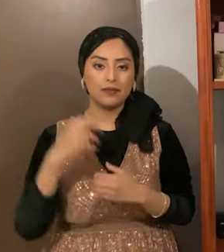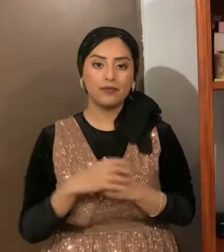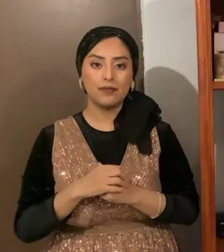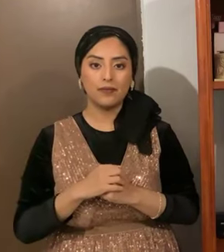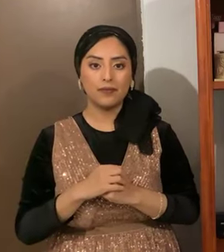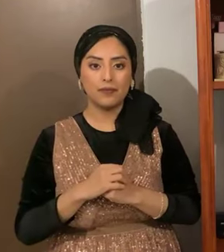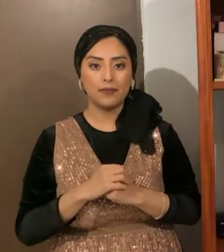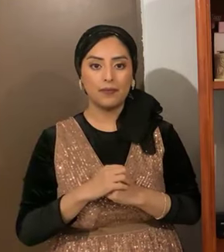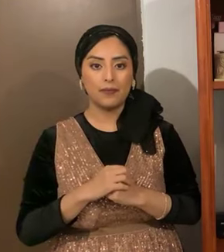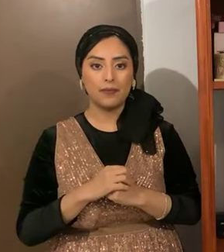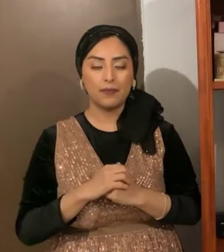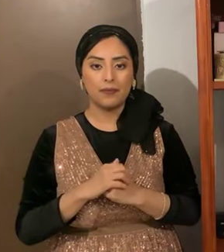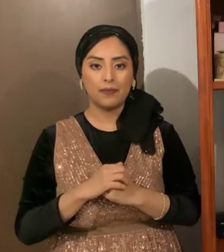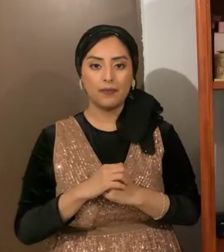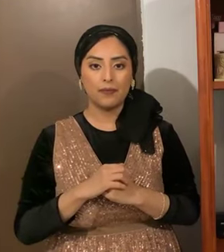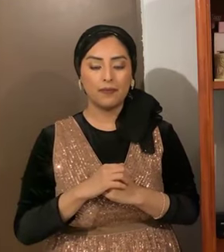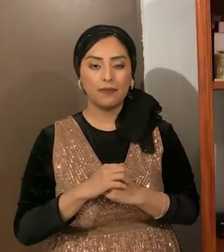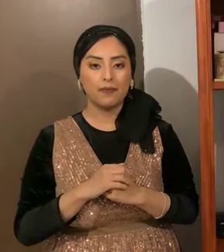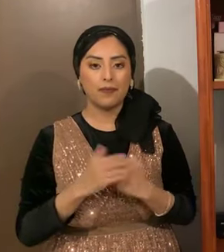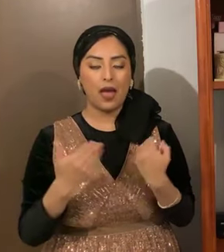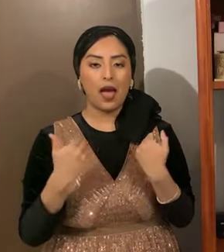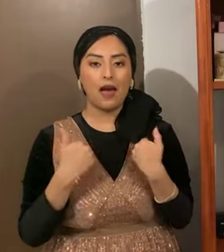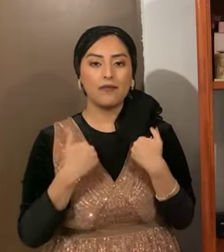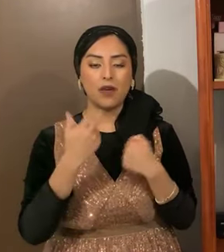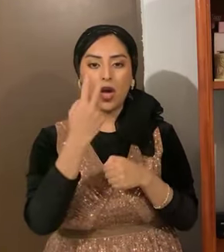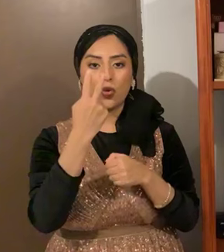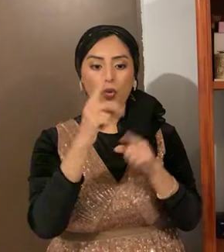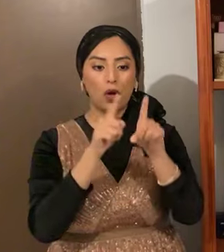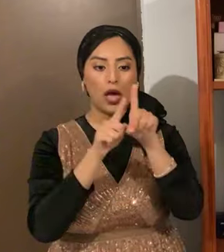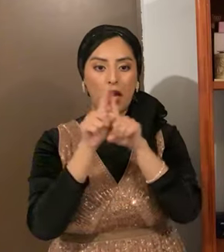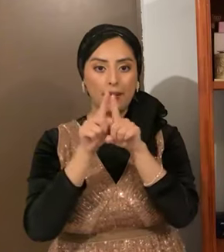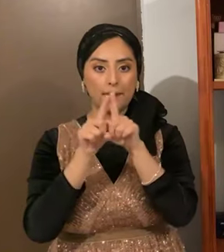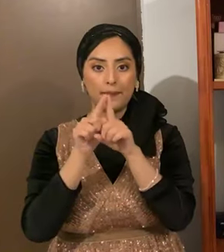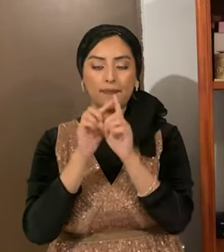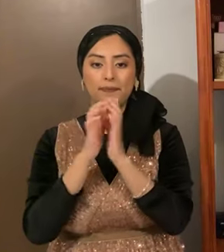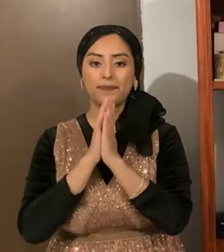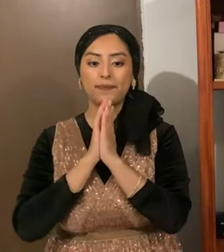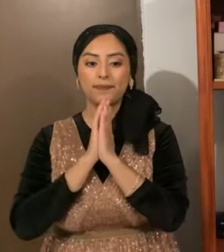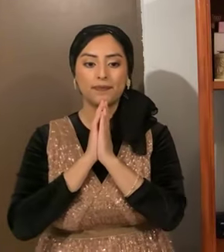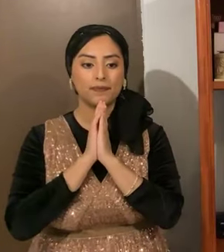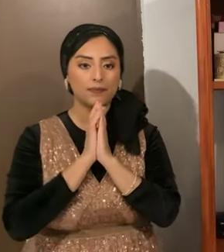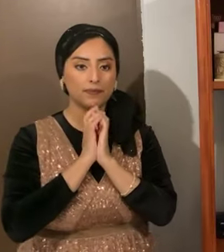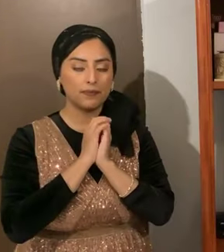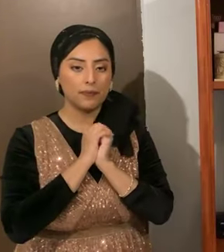de Judá, porque tiene 2 estrellas, ¿sí?